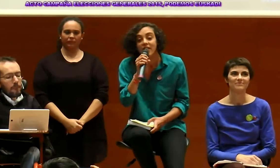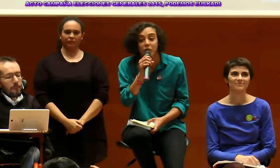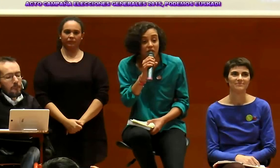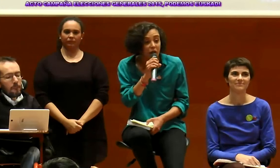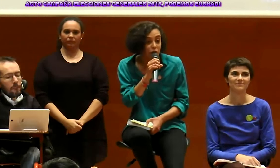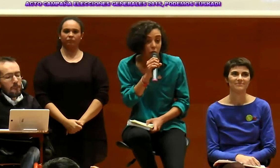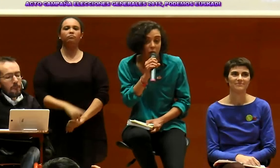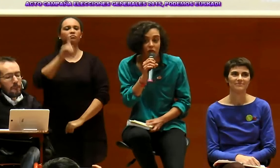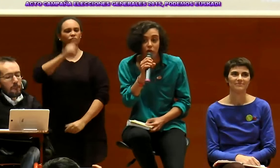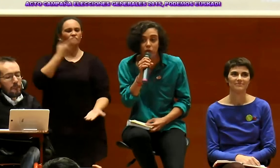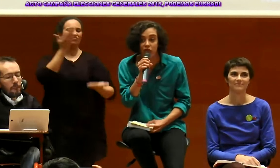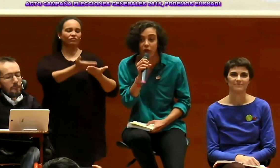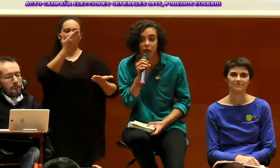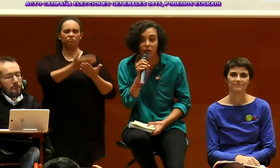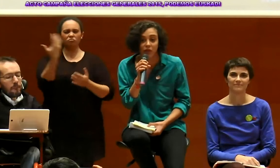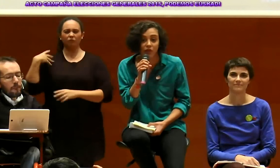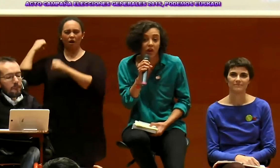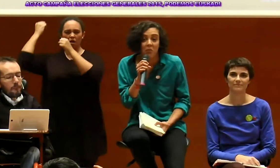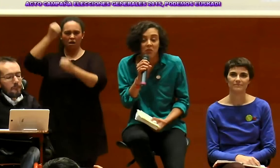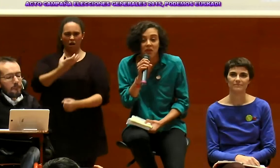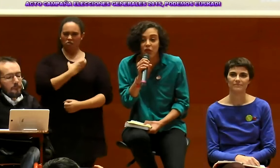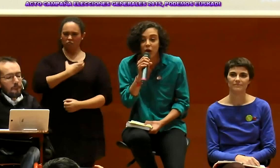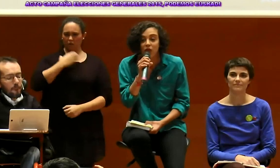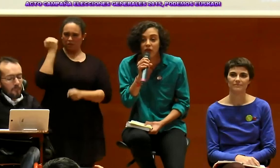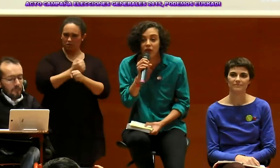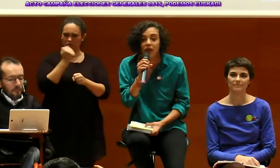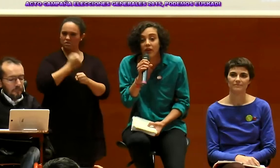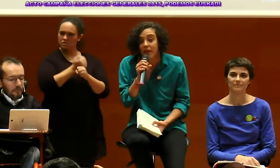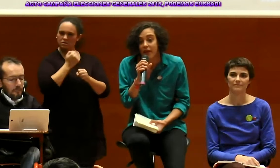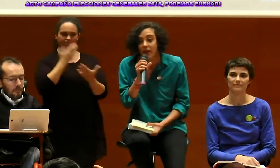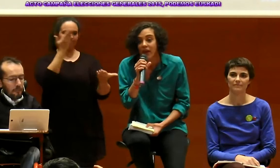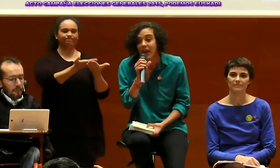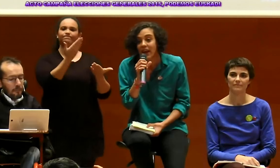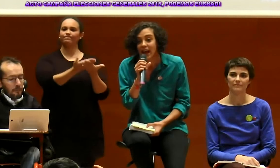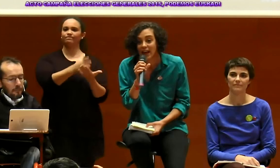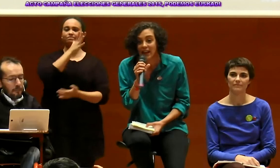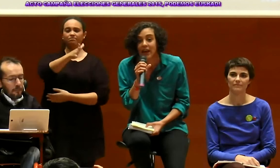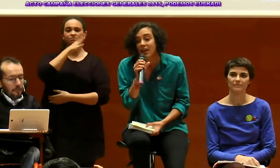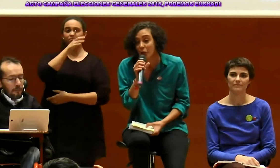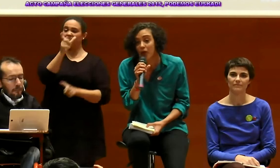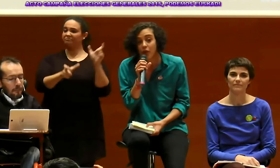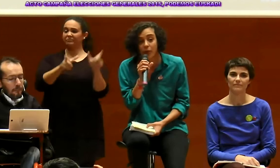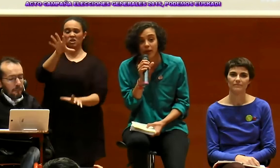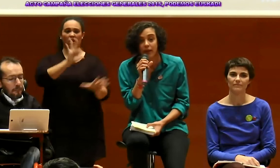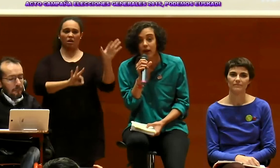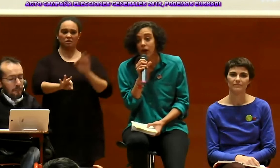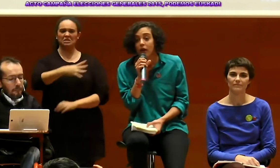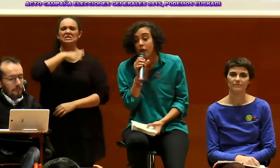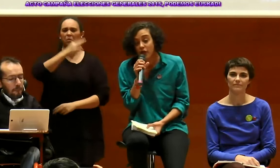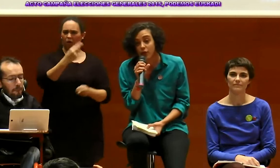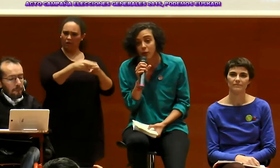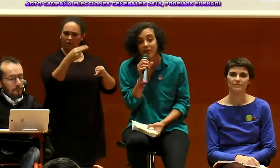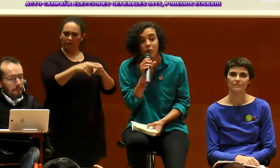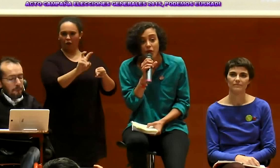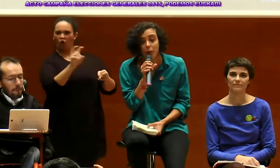Y les demostraremos, como ya hemos hecho muchos ayuntamientos, que es una cuestión de elegir a la gente, que se puede hacer política de